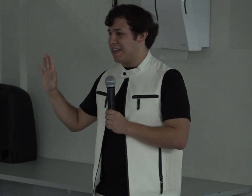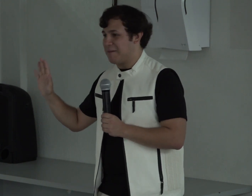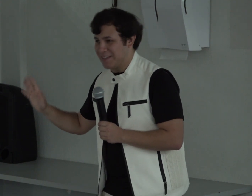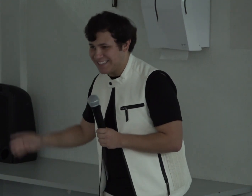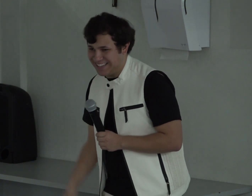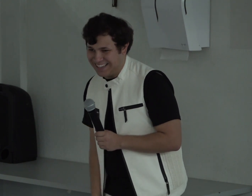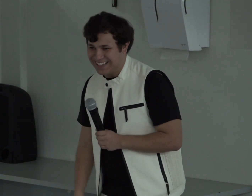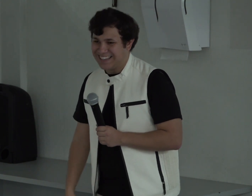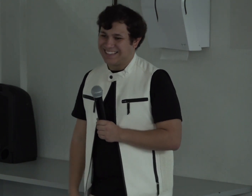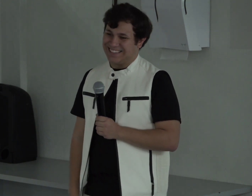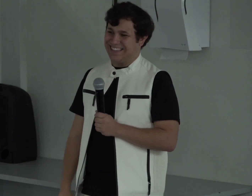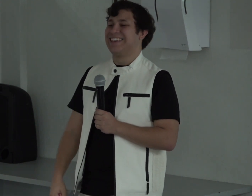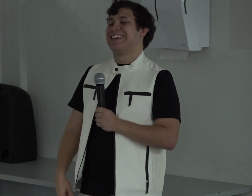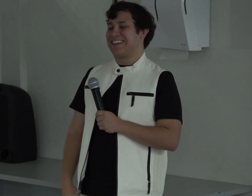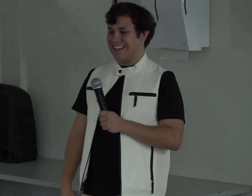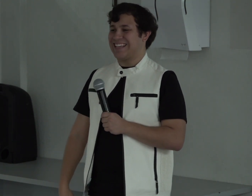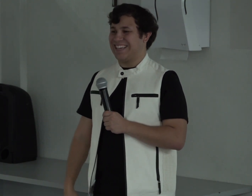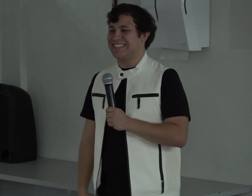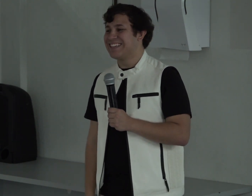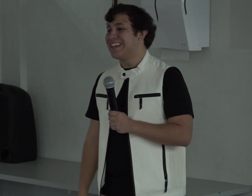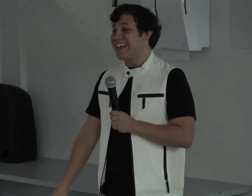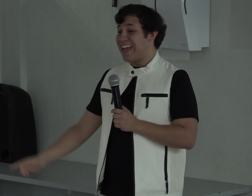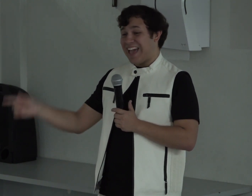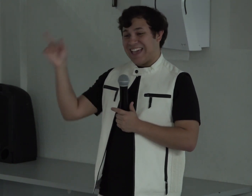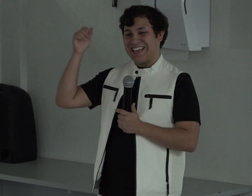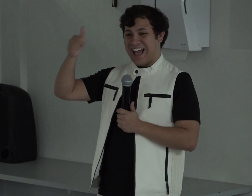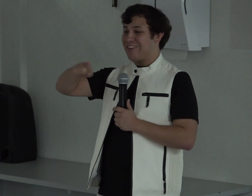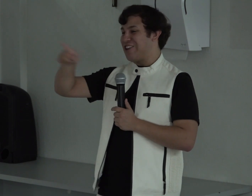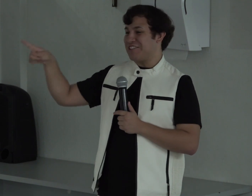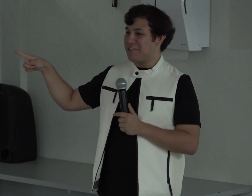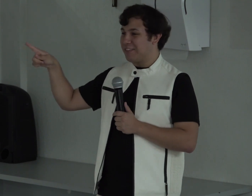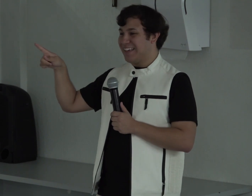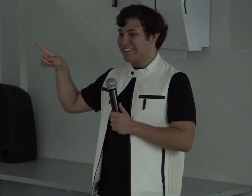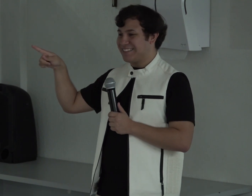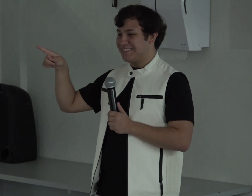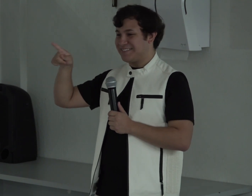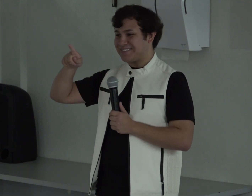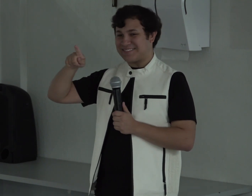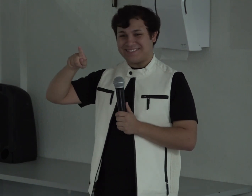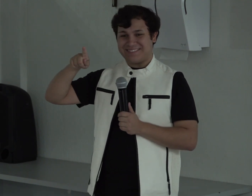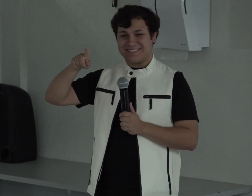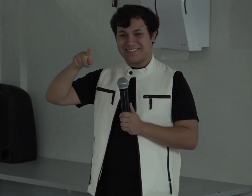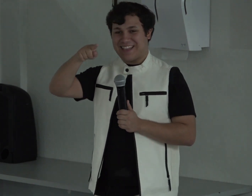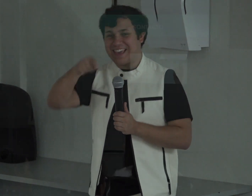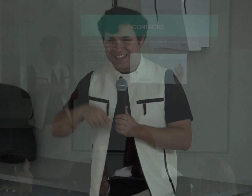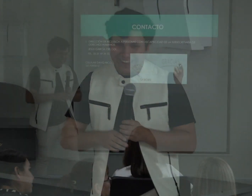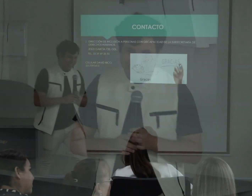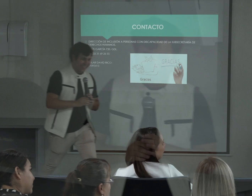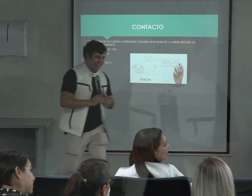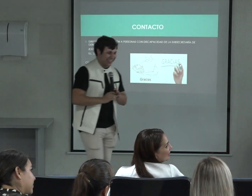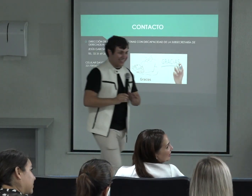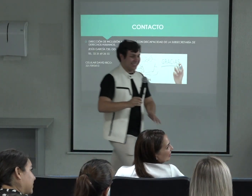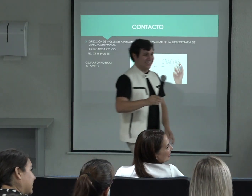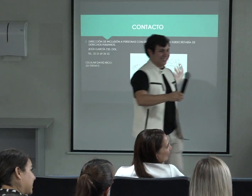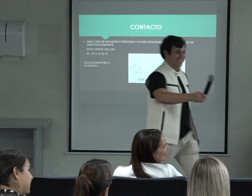más. Sí, gracias. ¿Alguna otra duda? Ya, excelente.